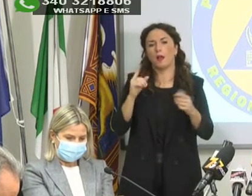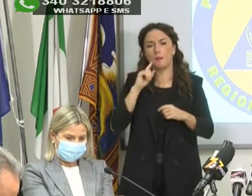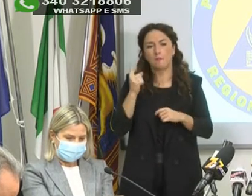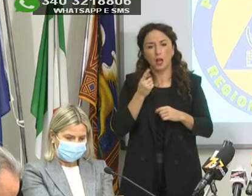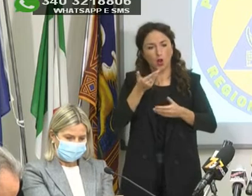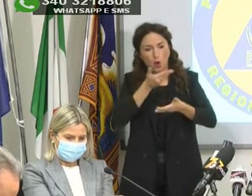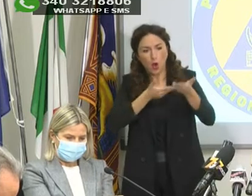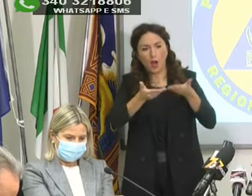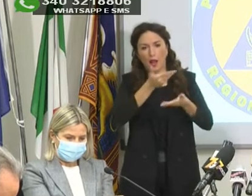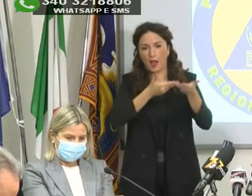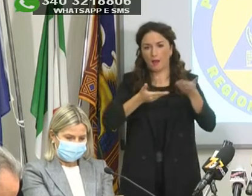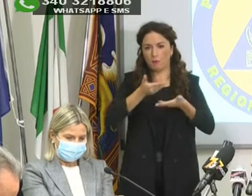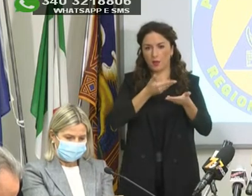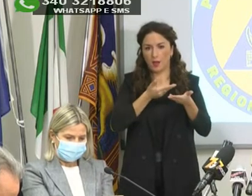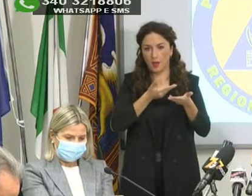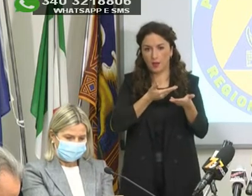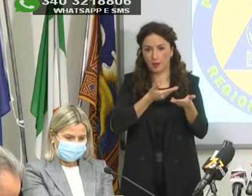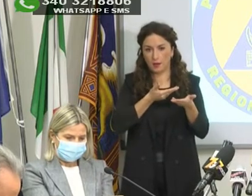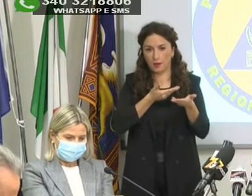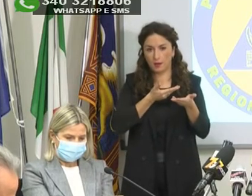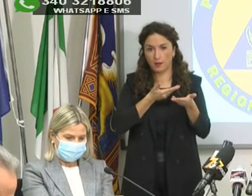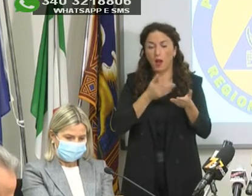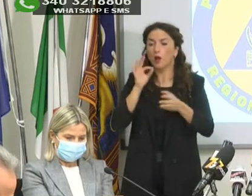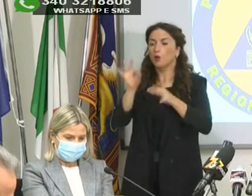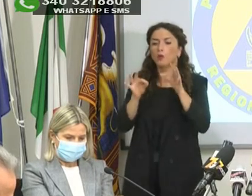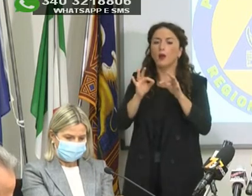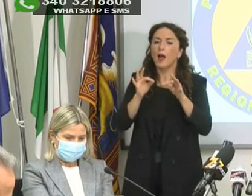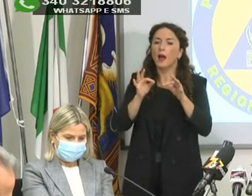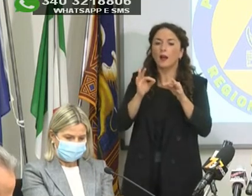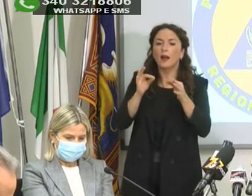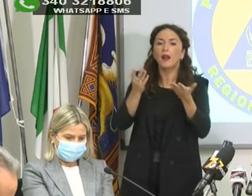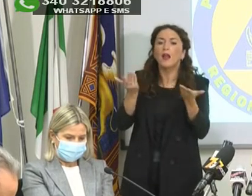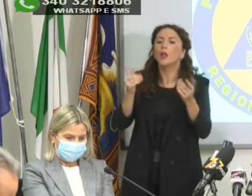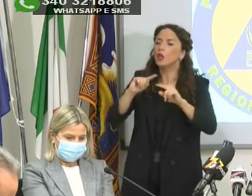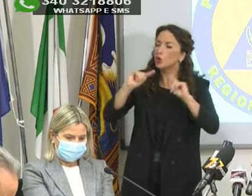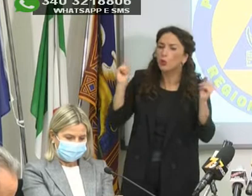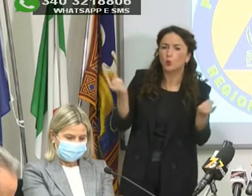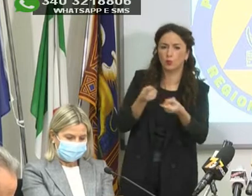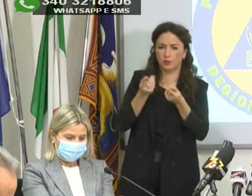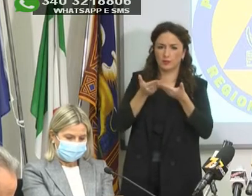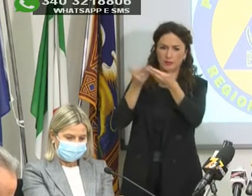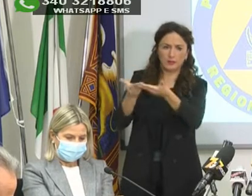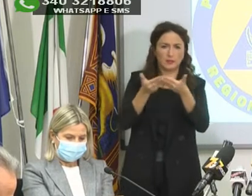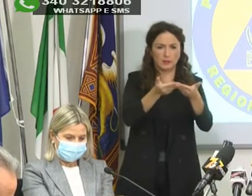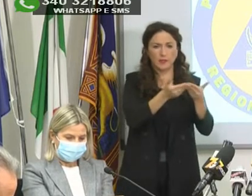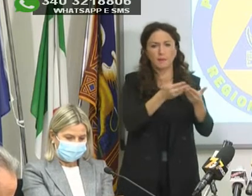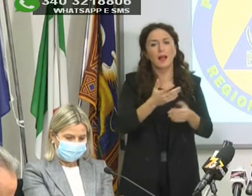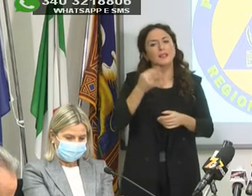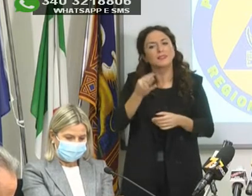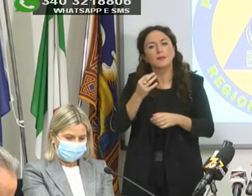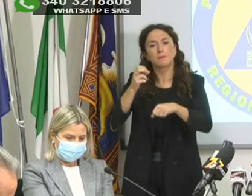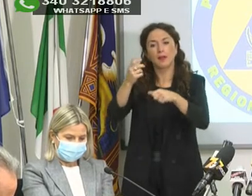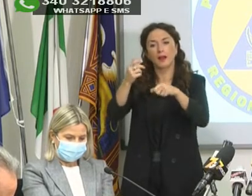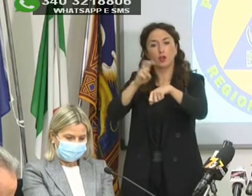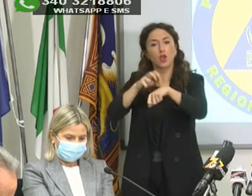essere collaborativi, a nessuno verranno negate le cure, non ci sarà nessuno che avrà le cure negate, però chiamate il vostro